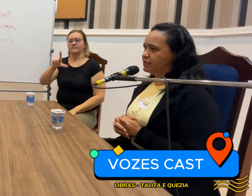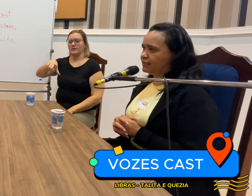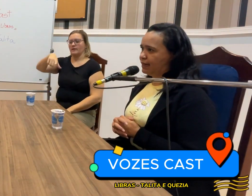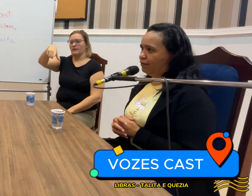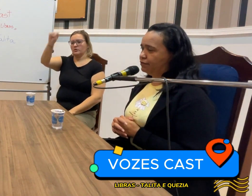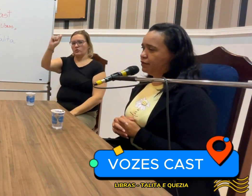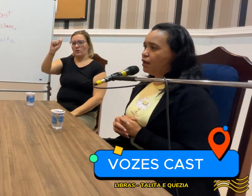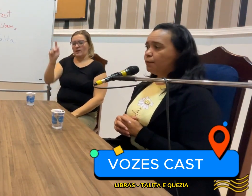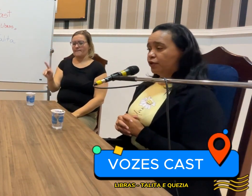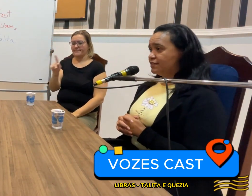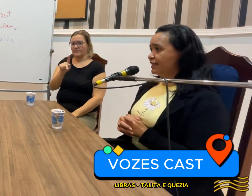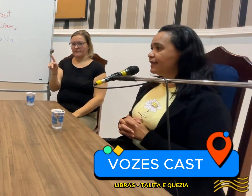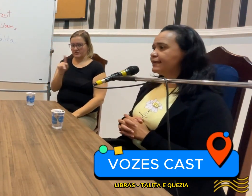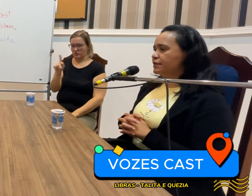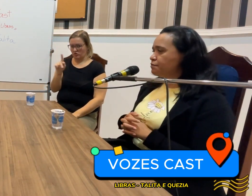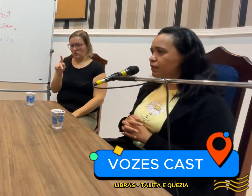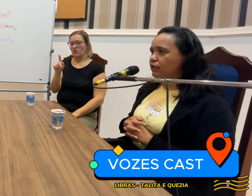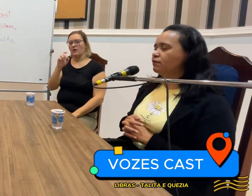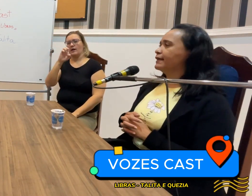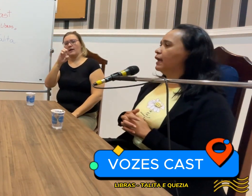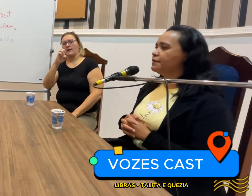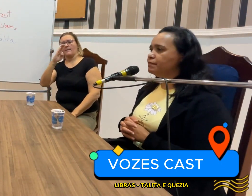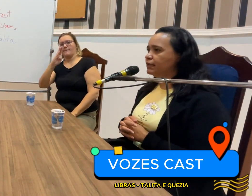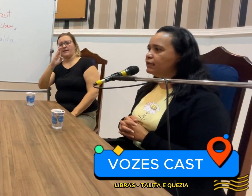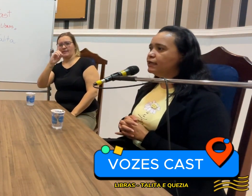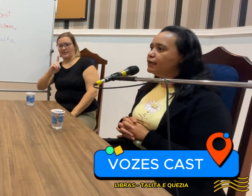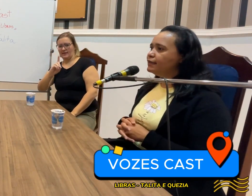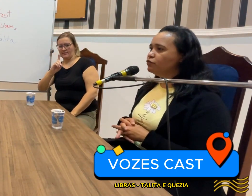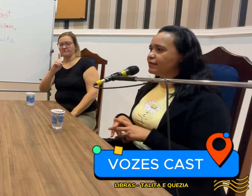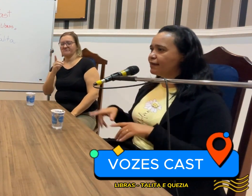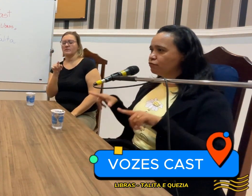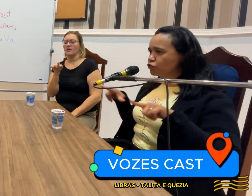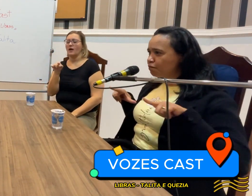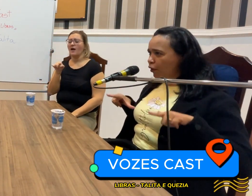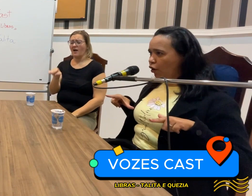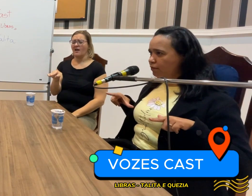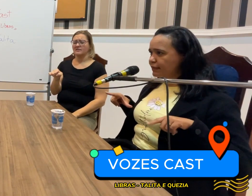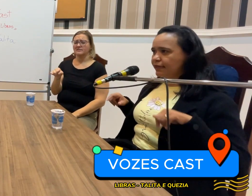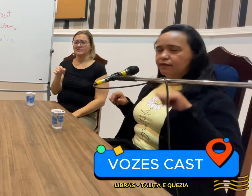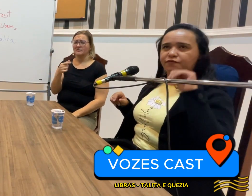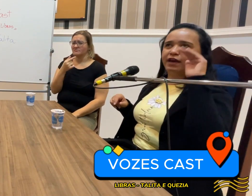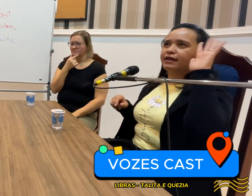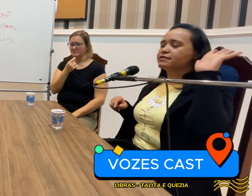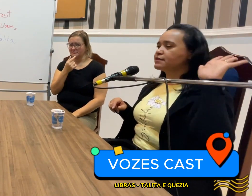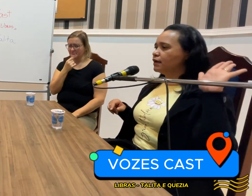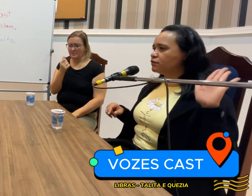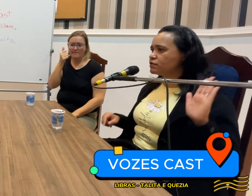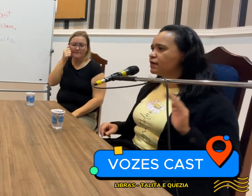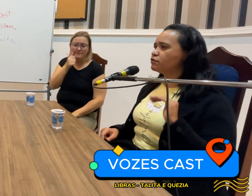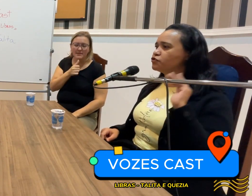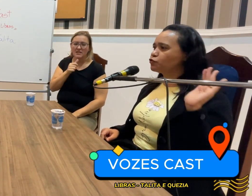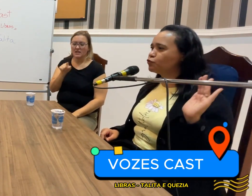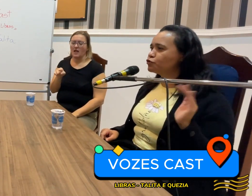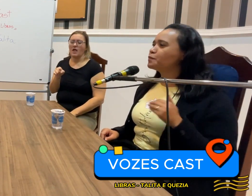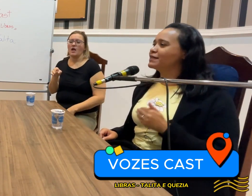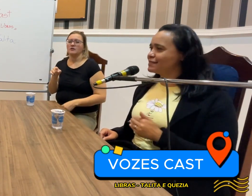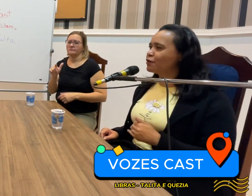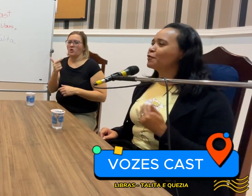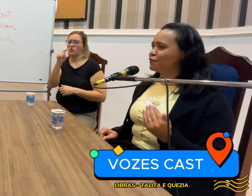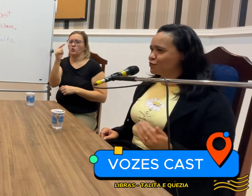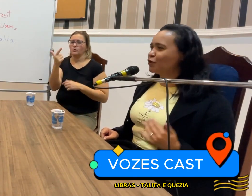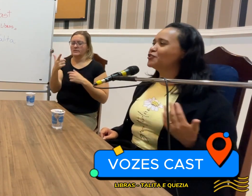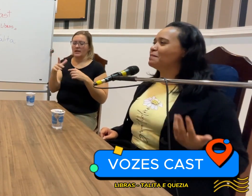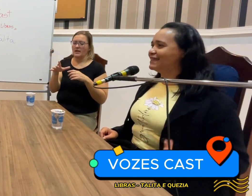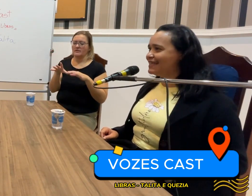escola dominical. Pode ser que aquele irmão, aquela irmã, não tenha um diploma que ele fez tantos anos de curso para